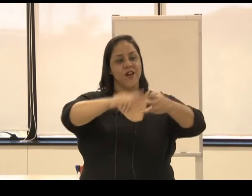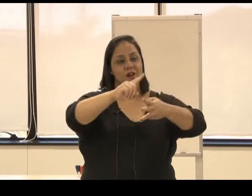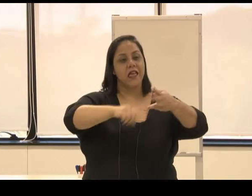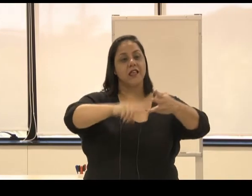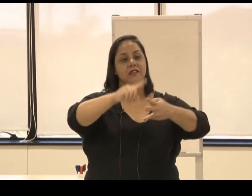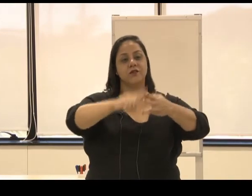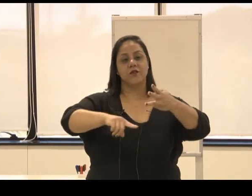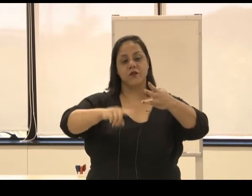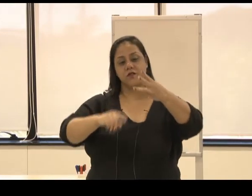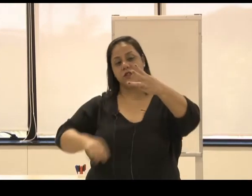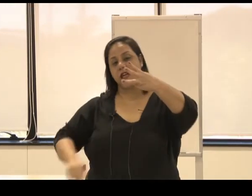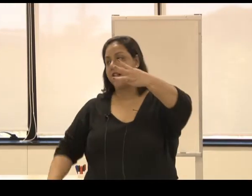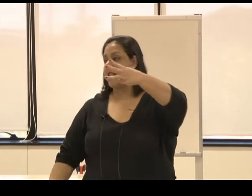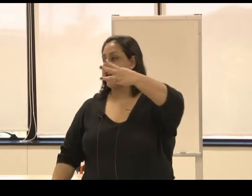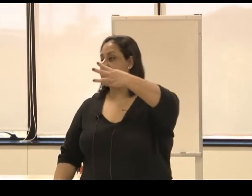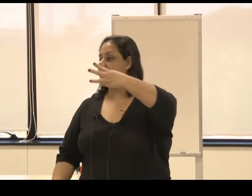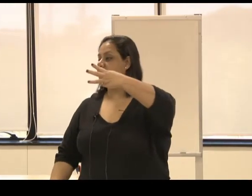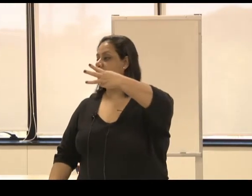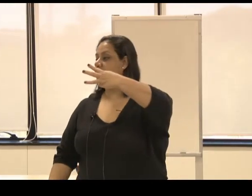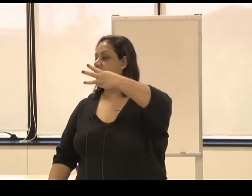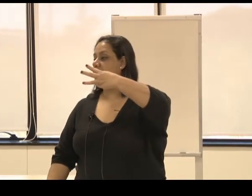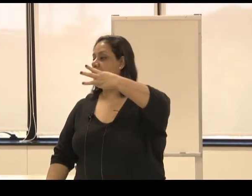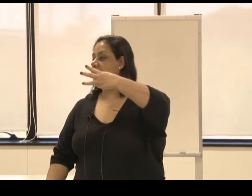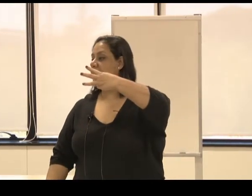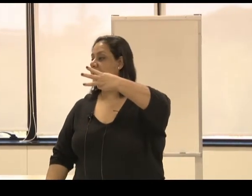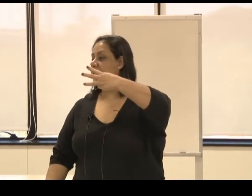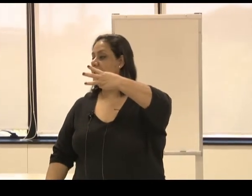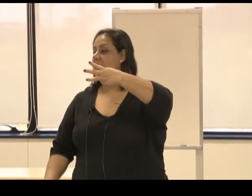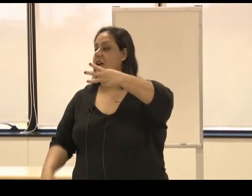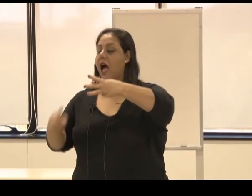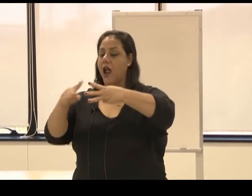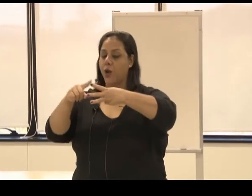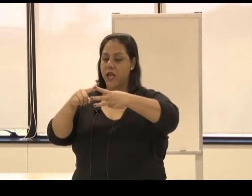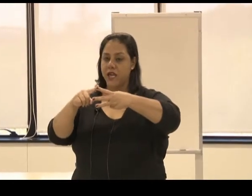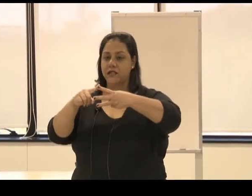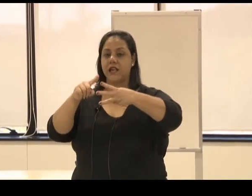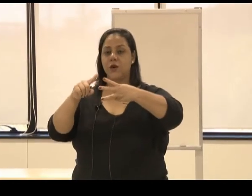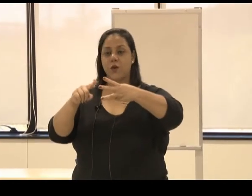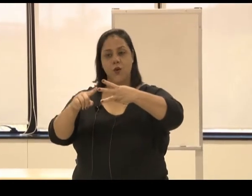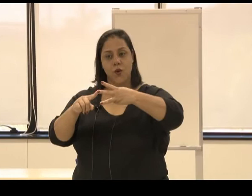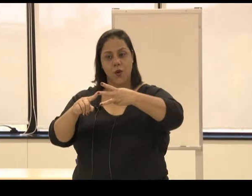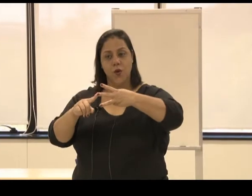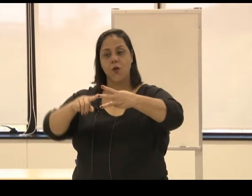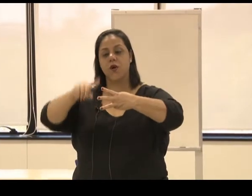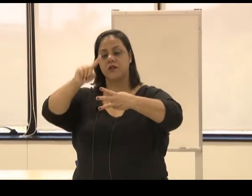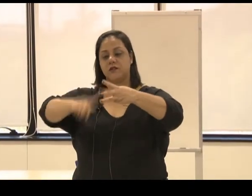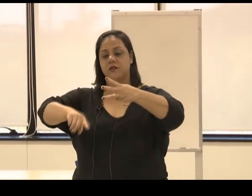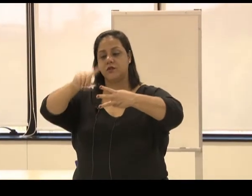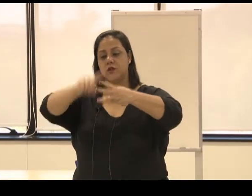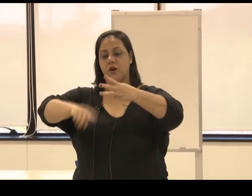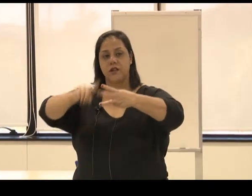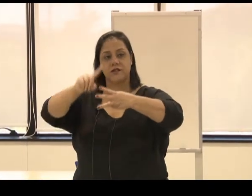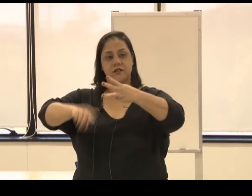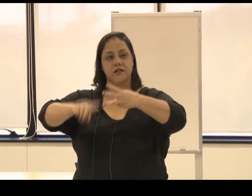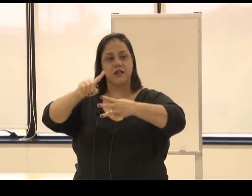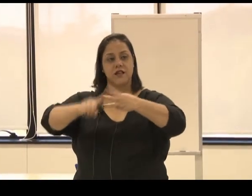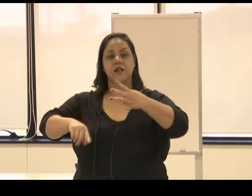Quem são os dois? Voltei até 3. Quem são os dois? A Luísa e o Lucas. Os dois?